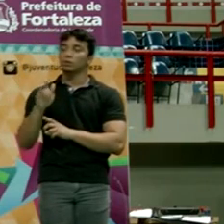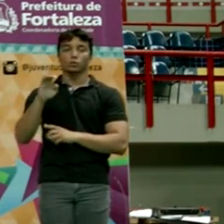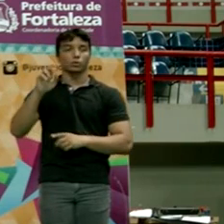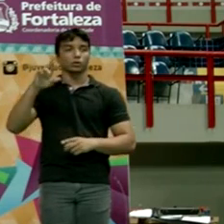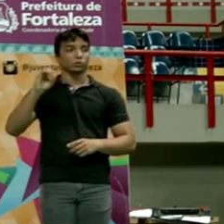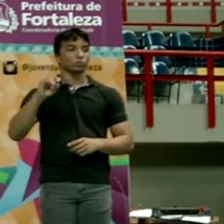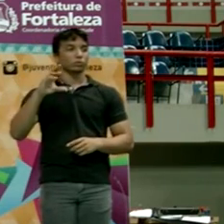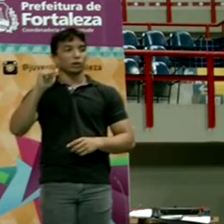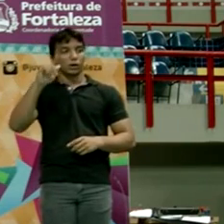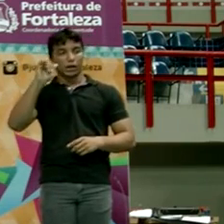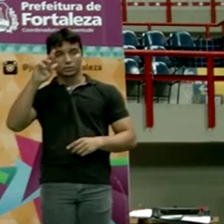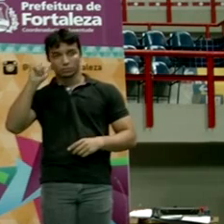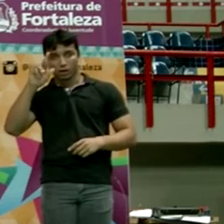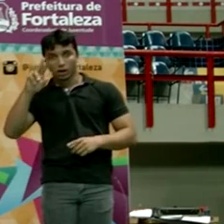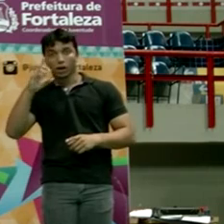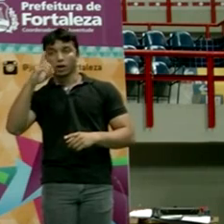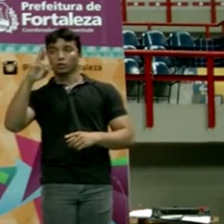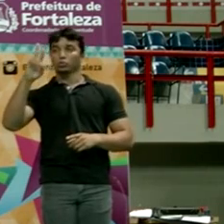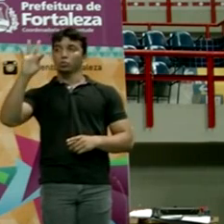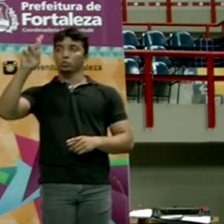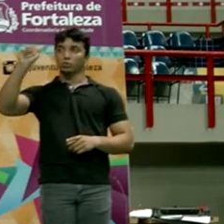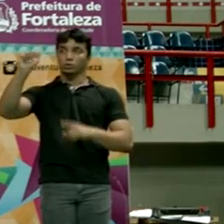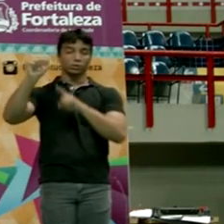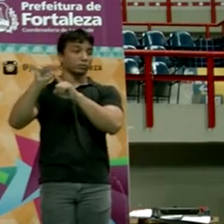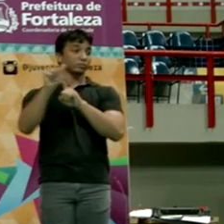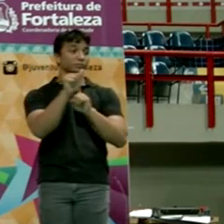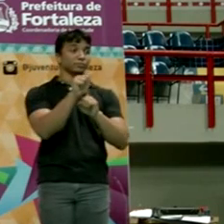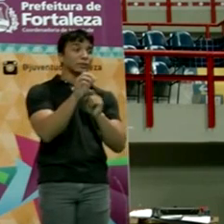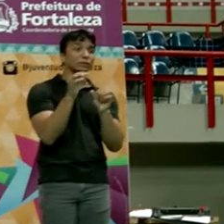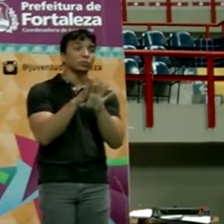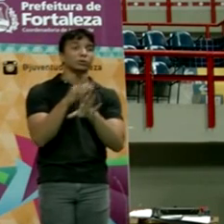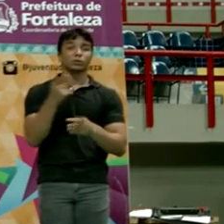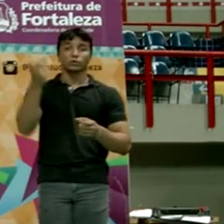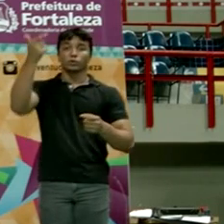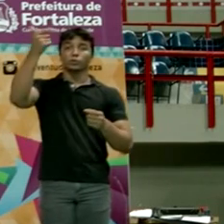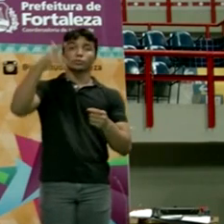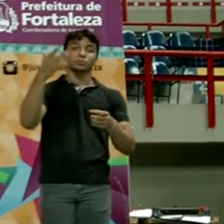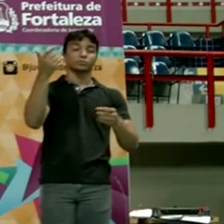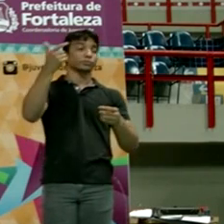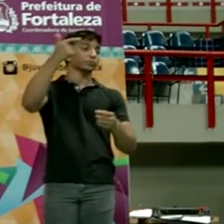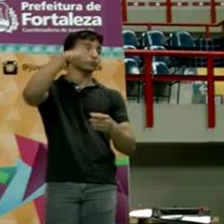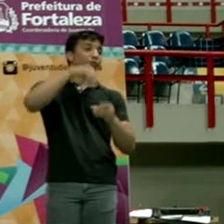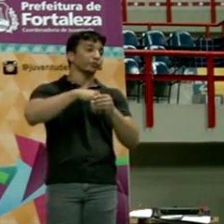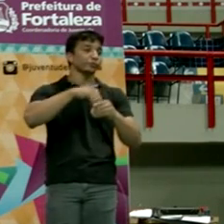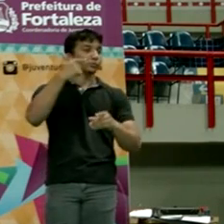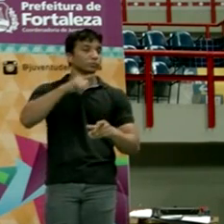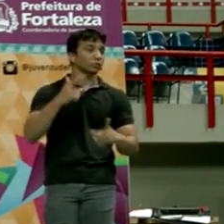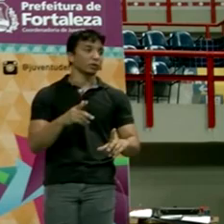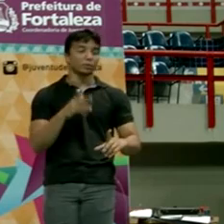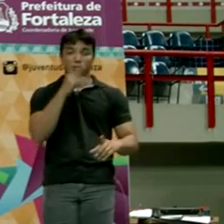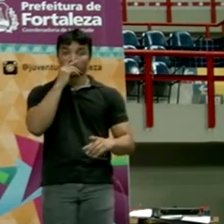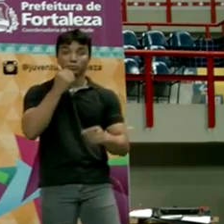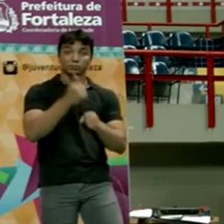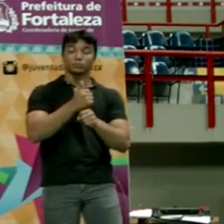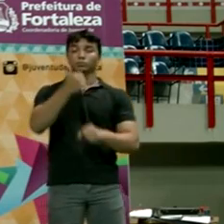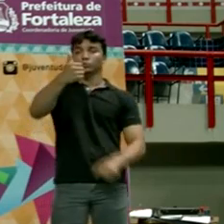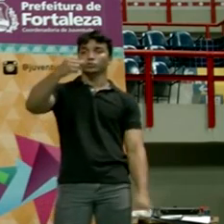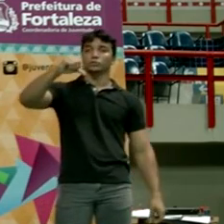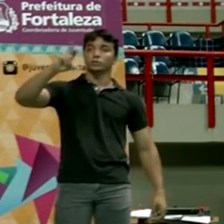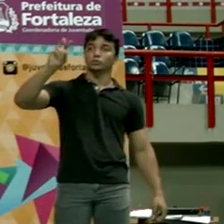Eurico Gaspar Dutra. E depois, naquela época não tinha reeleição. Aí quando chega em